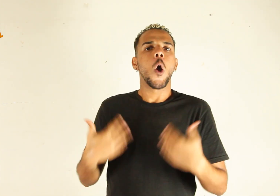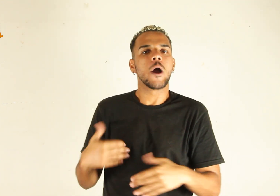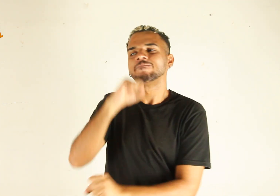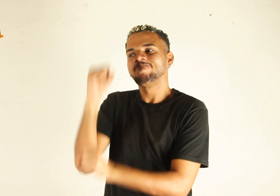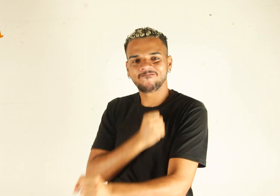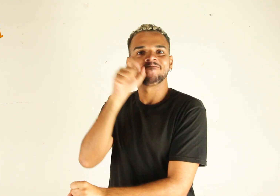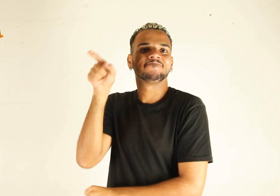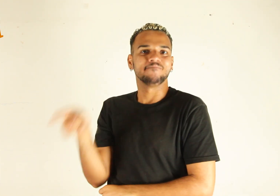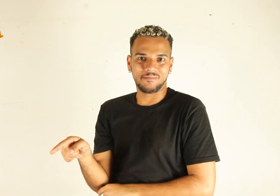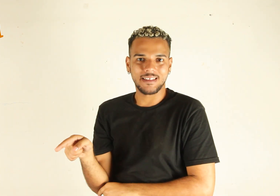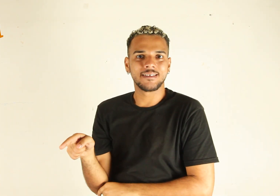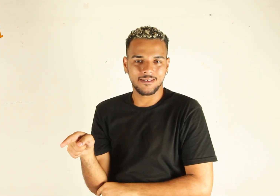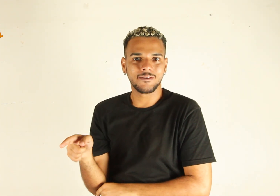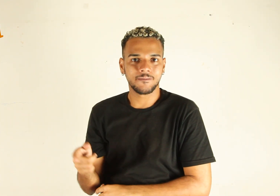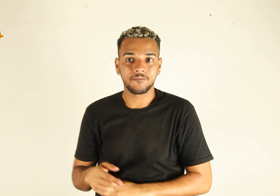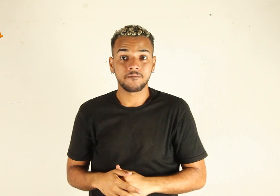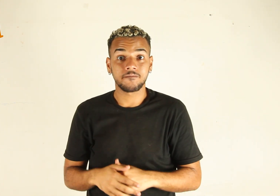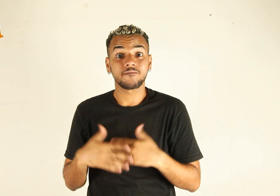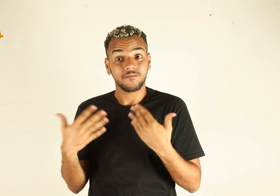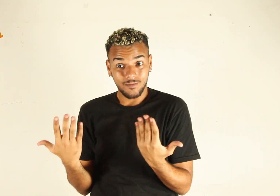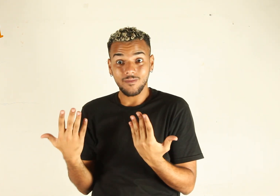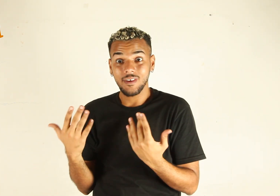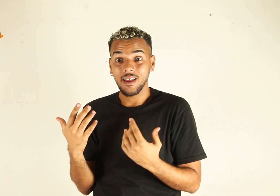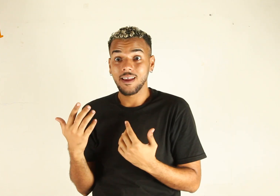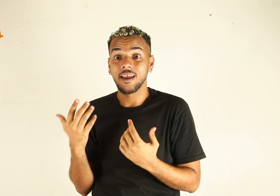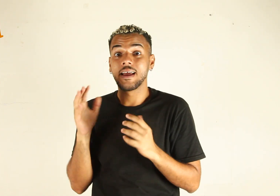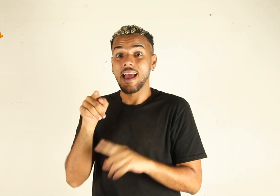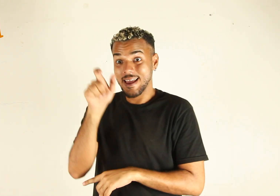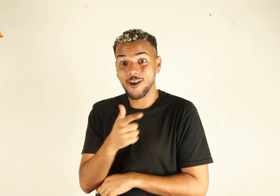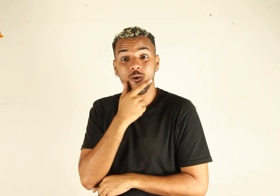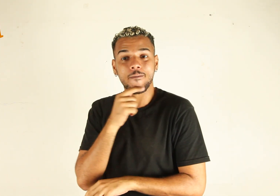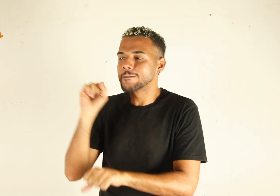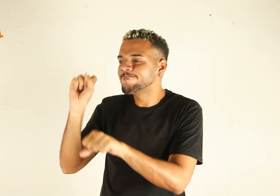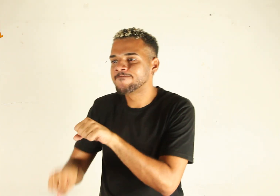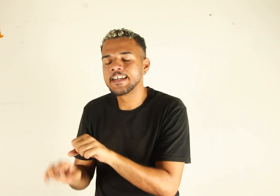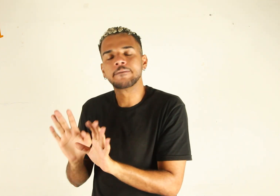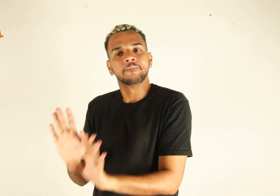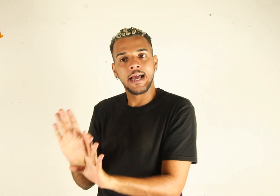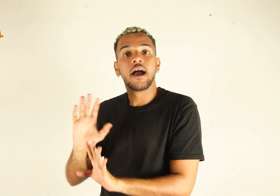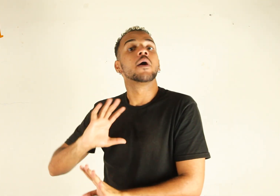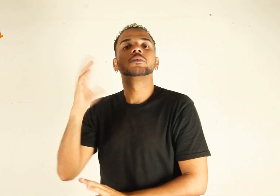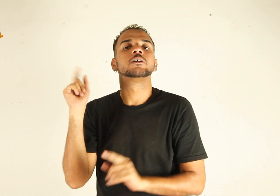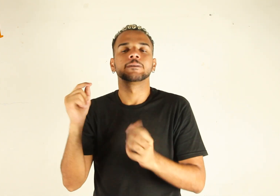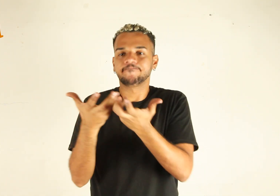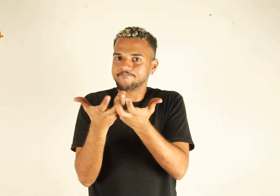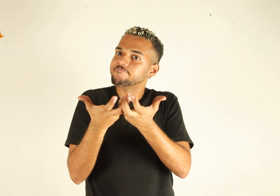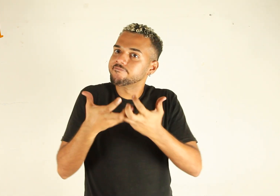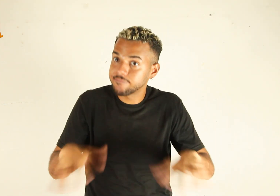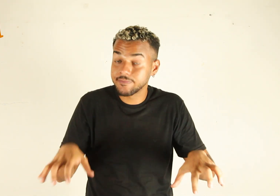portugueses chegaram ao quilombo de Ginga e, em maio de 1629, os derrotaram. Porém, Ginga escapou de